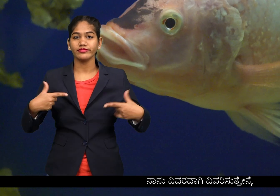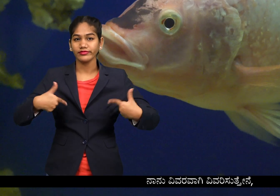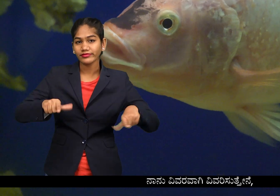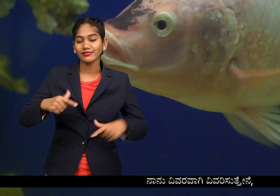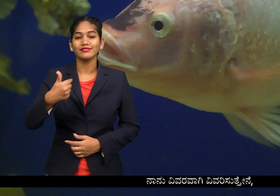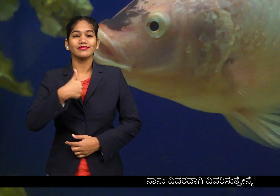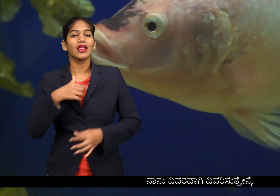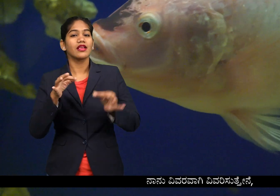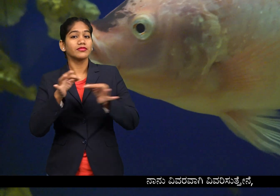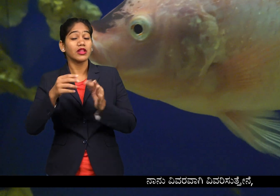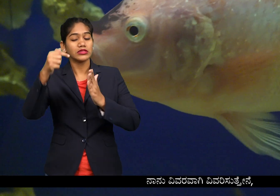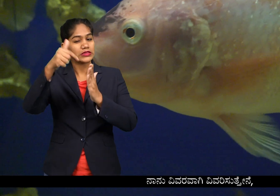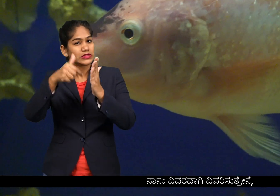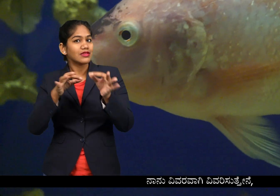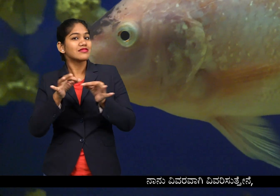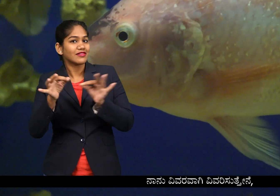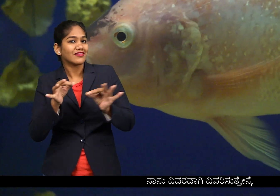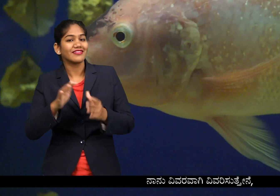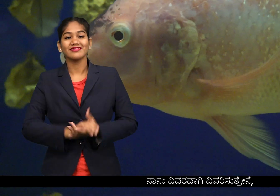ನಾನಿದನ್ನ ನಿಮ್ಗೆ ವಿವರವಾಗಿ ತಿಳಿಸ್ತೇನೆ.